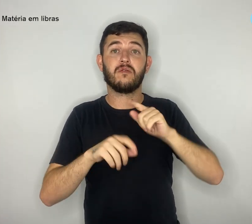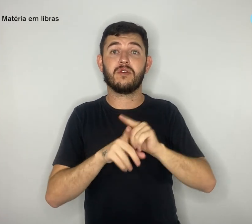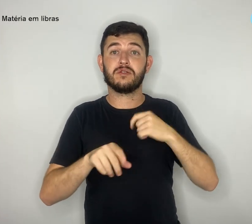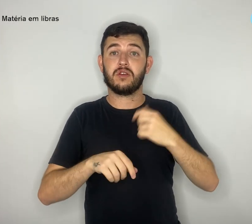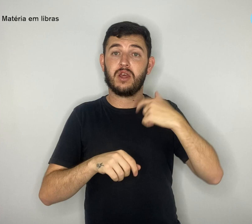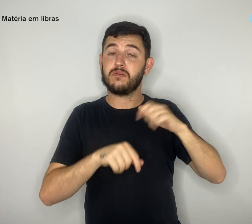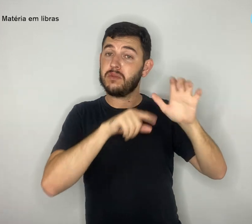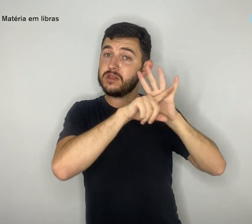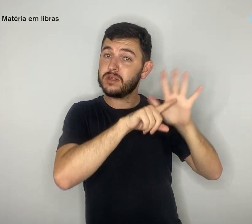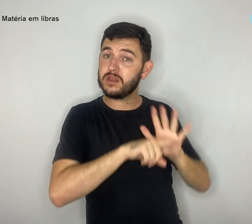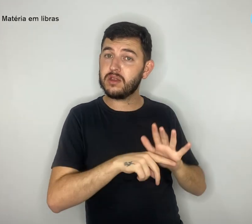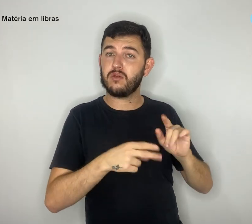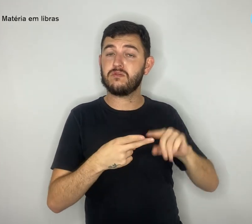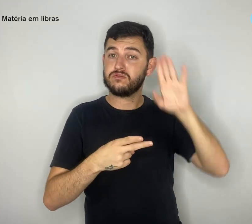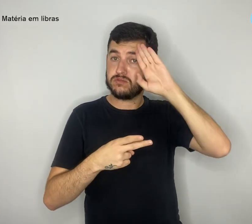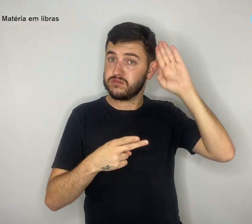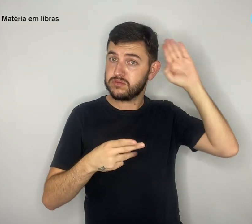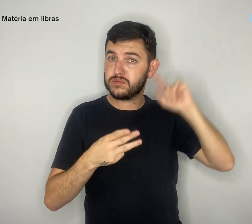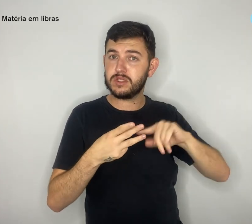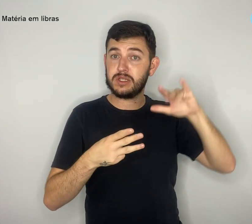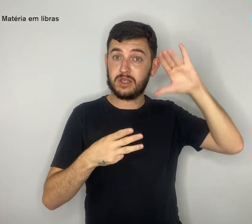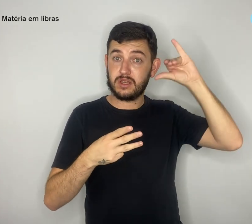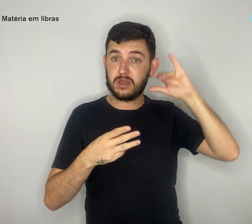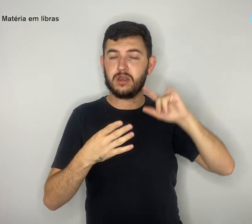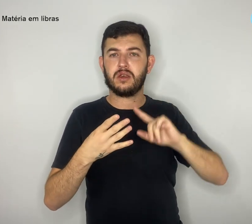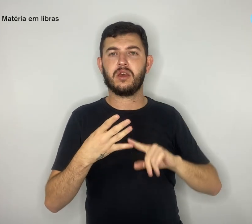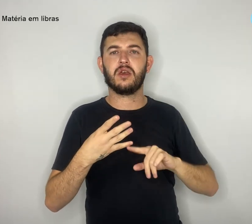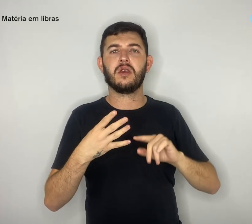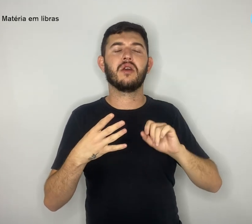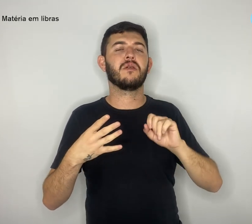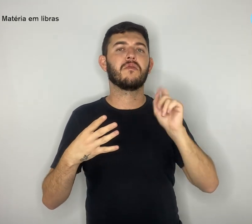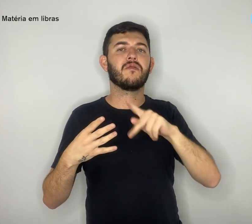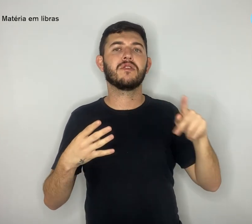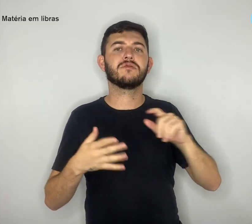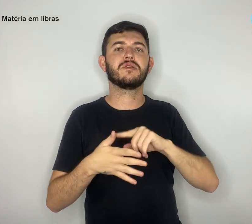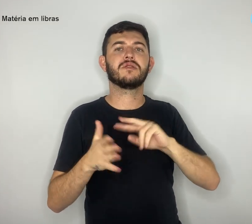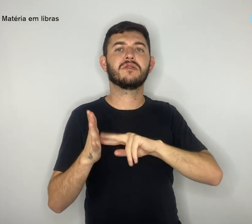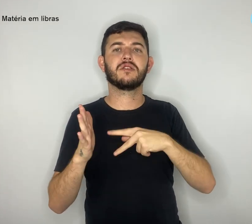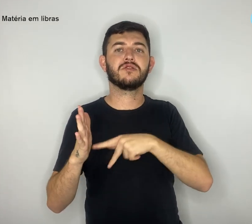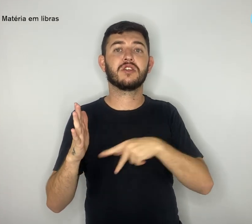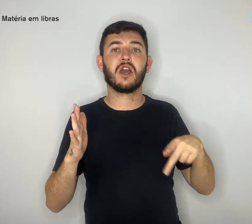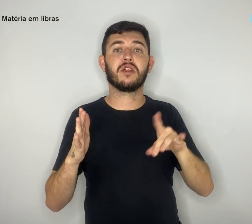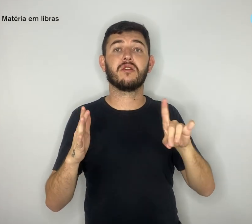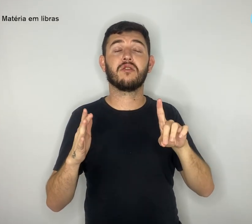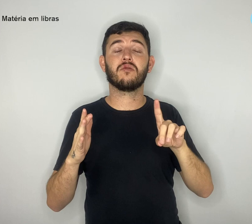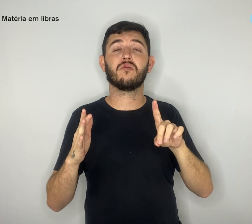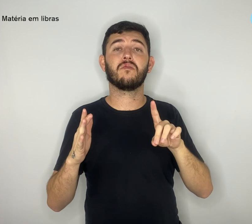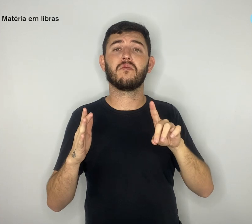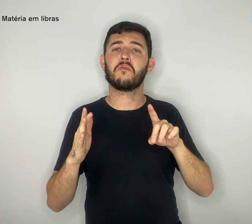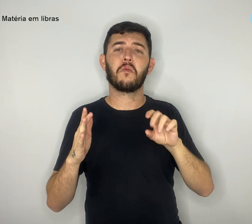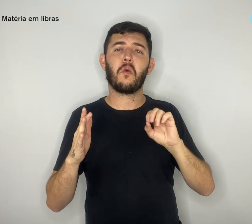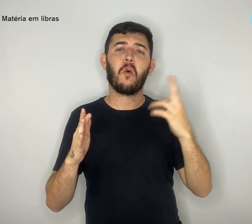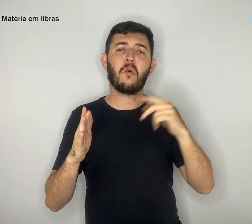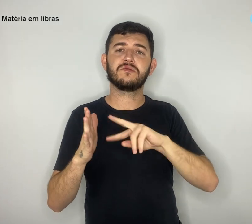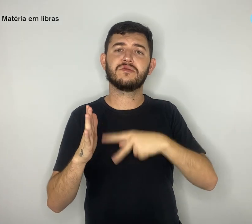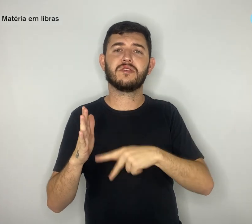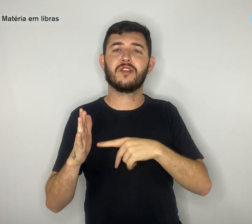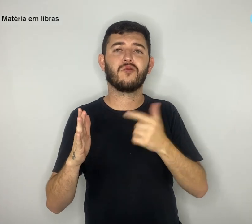cientistas, professores e sindicatos ao governo estrangeiro. Essa ação é uma